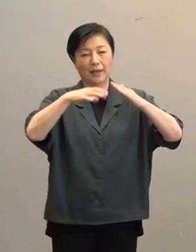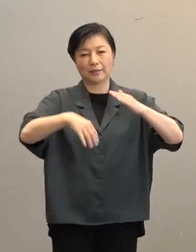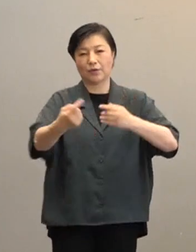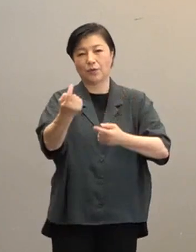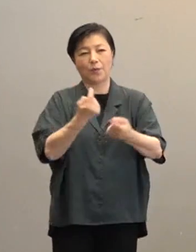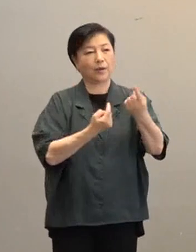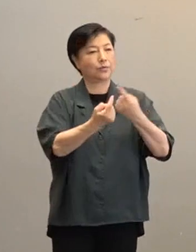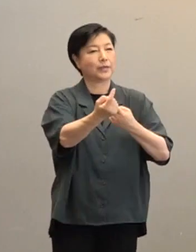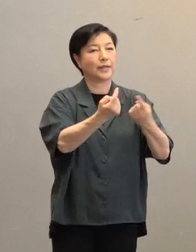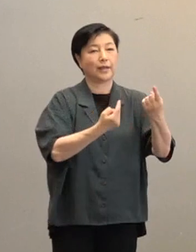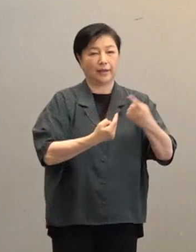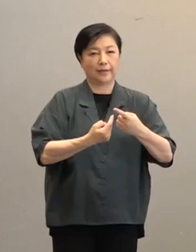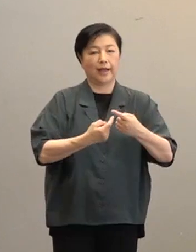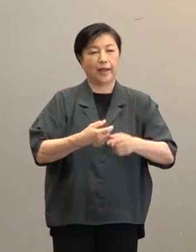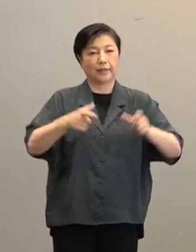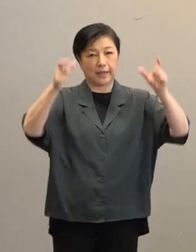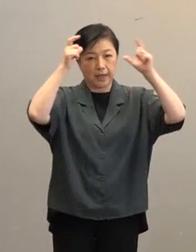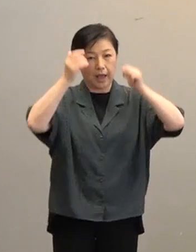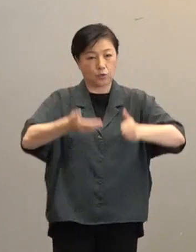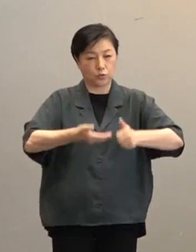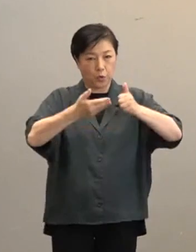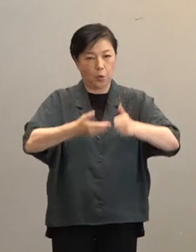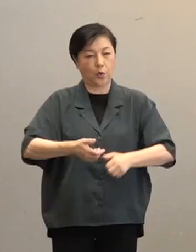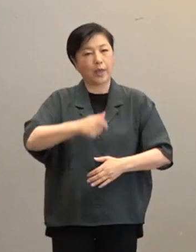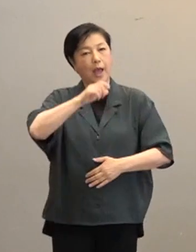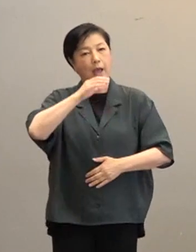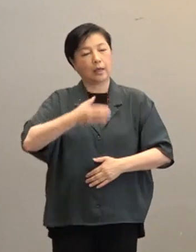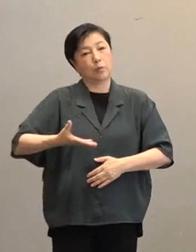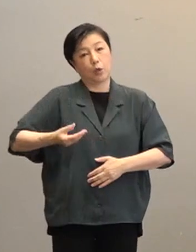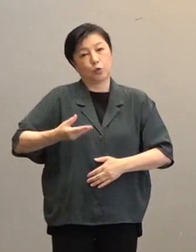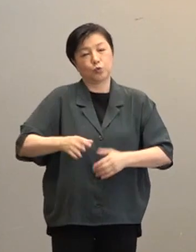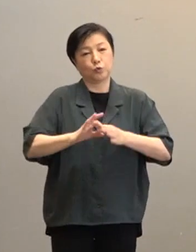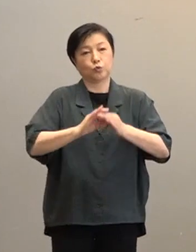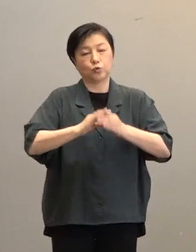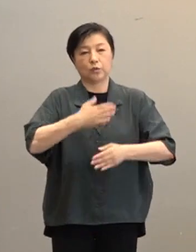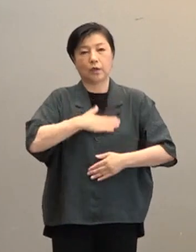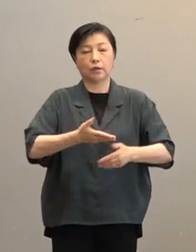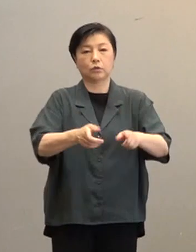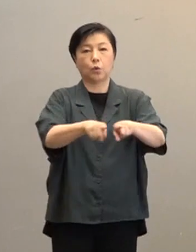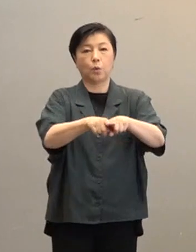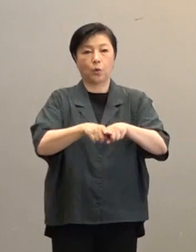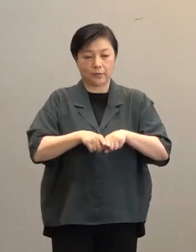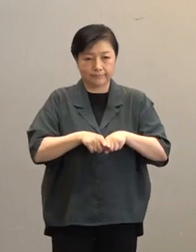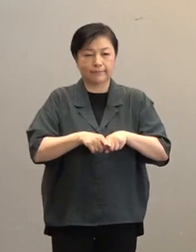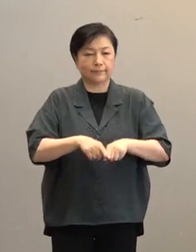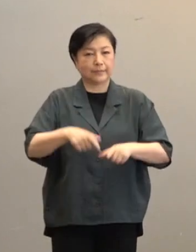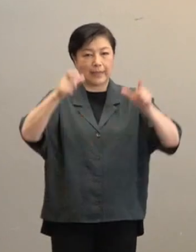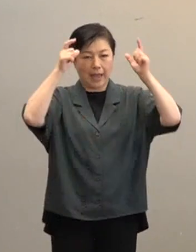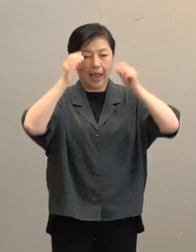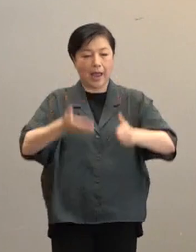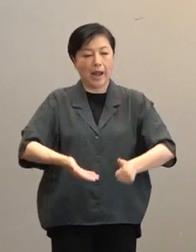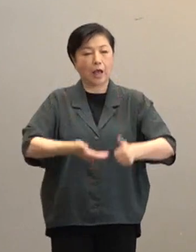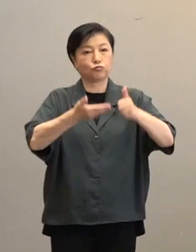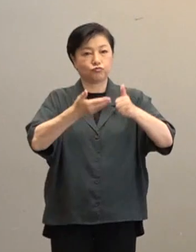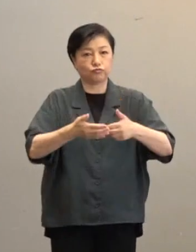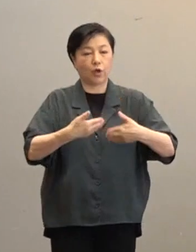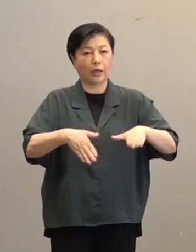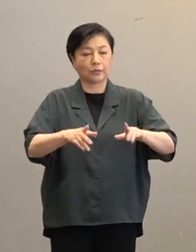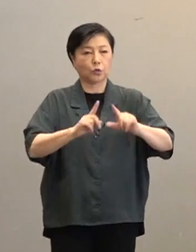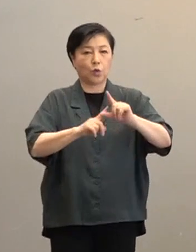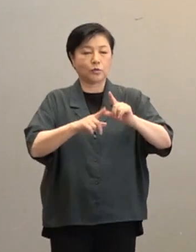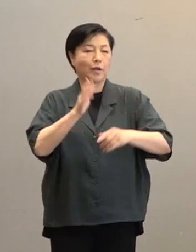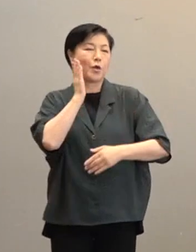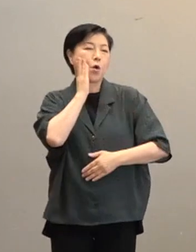運びをいただき、酪農や牛乳について知っていただくとともに、酪農発祥の地である千葉県のおいしい牛乳を飲ん